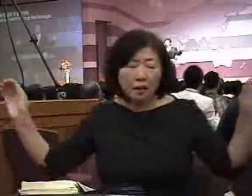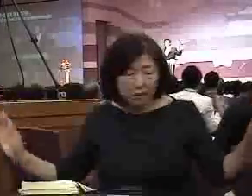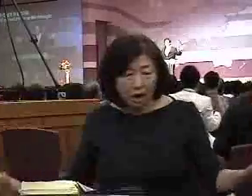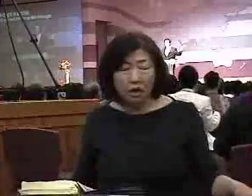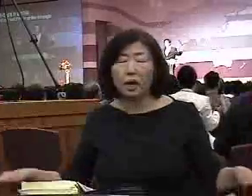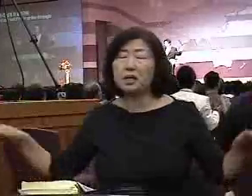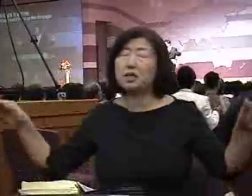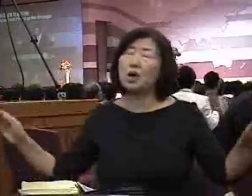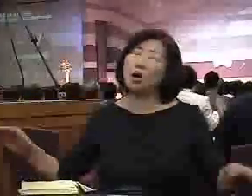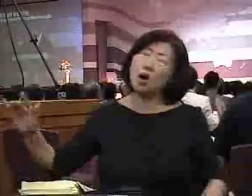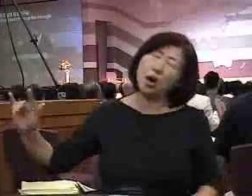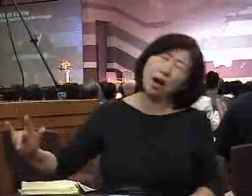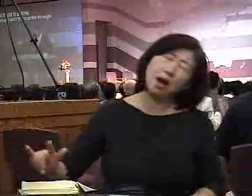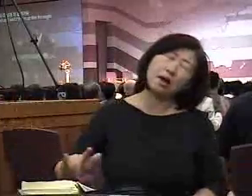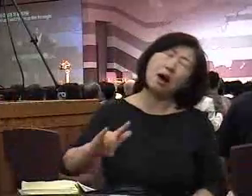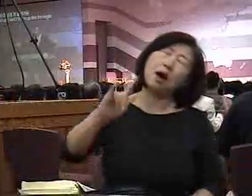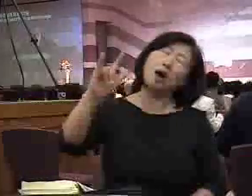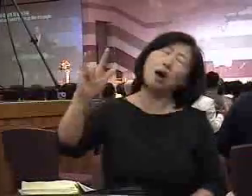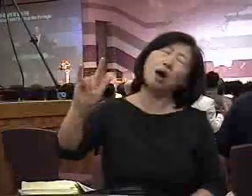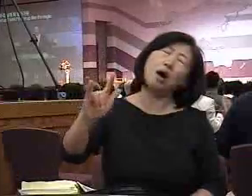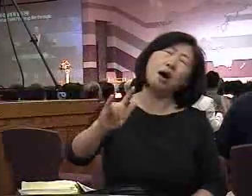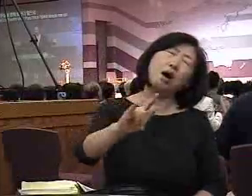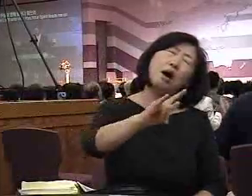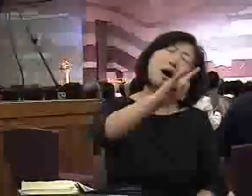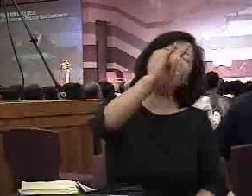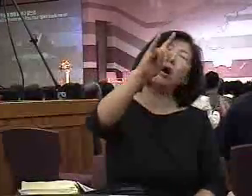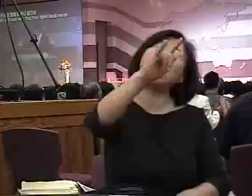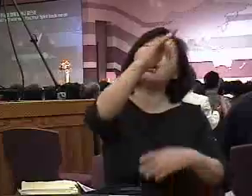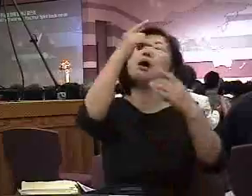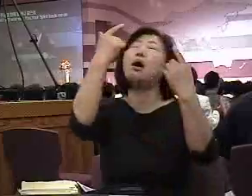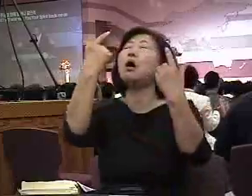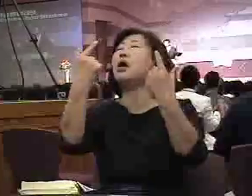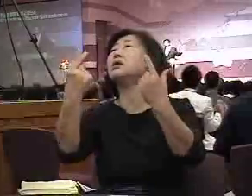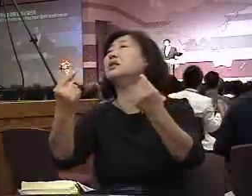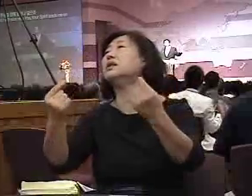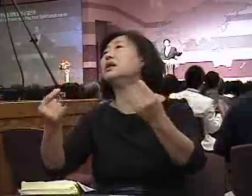목소리 날개쳐 올라가